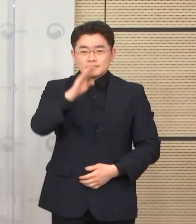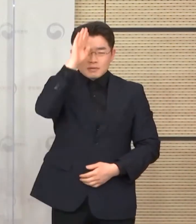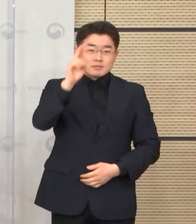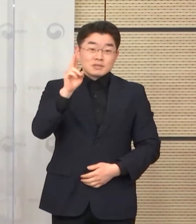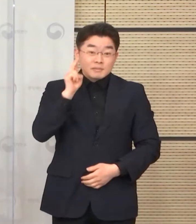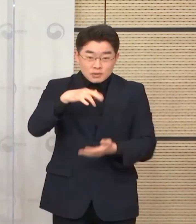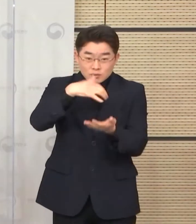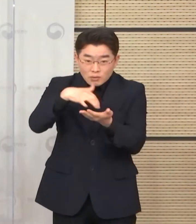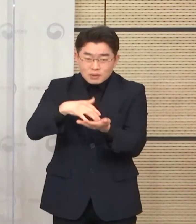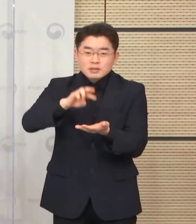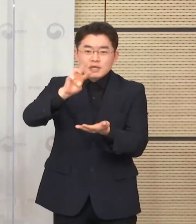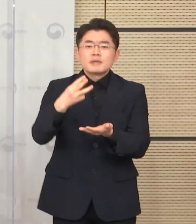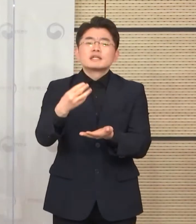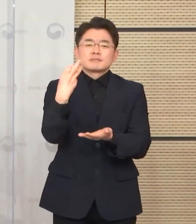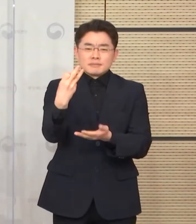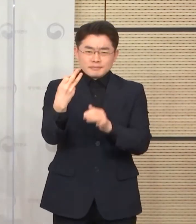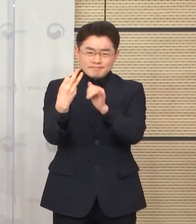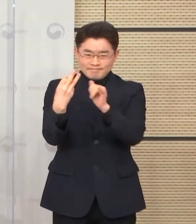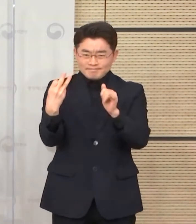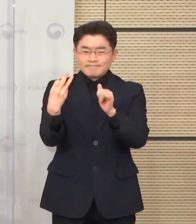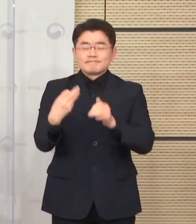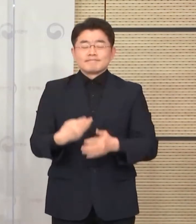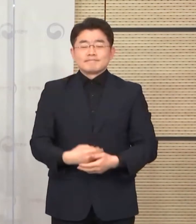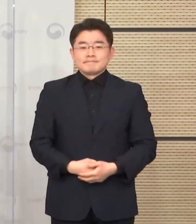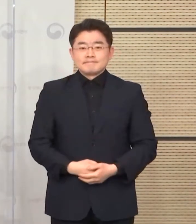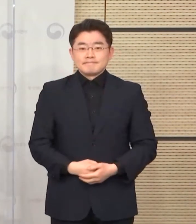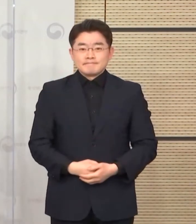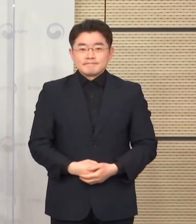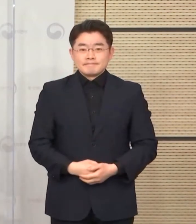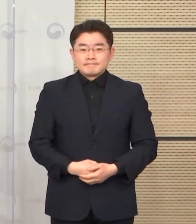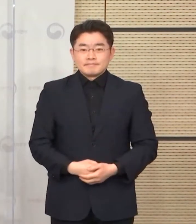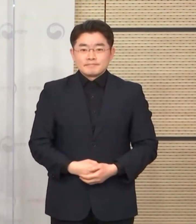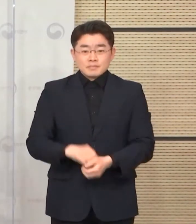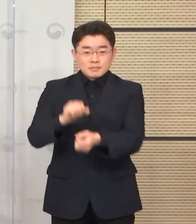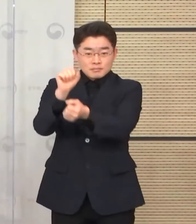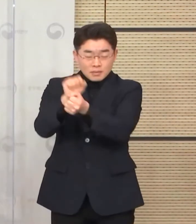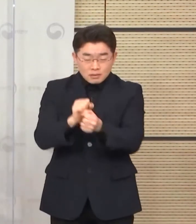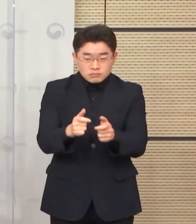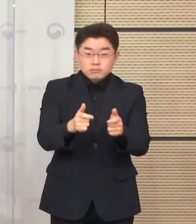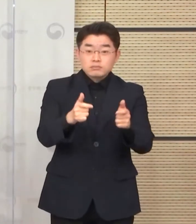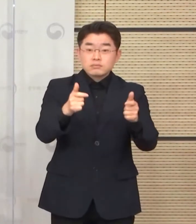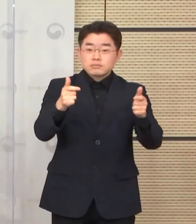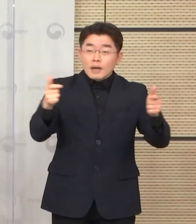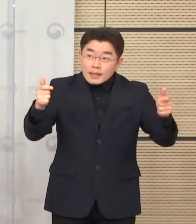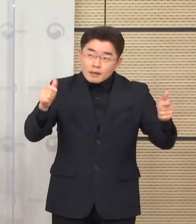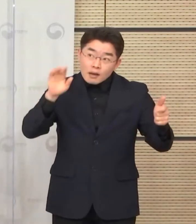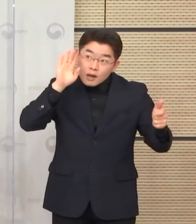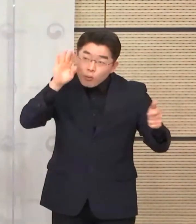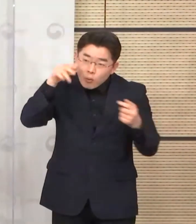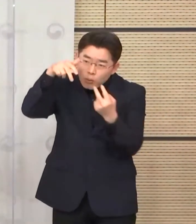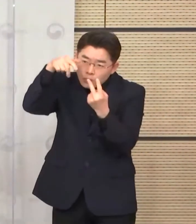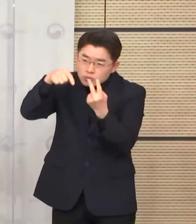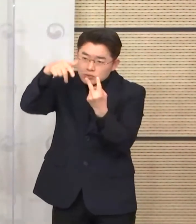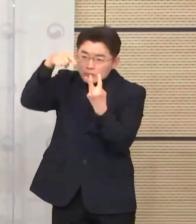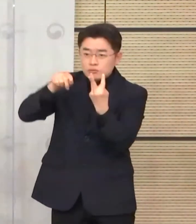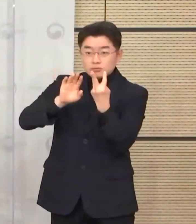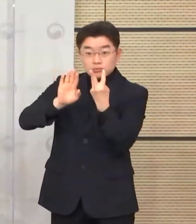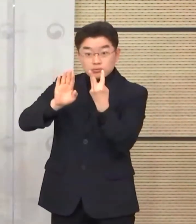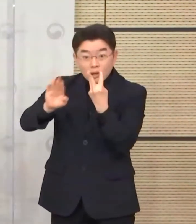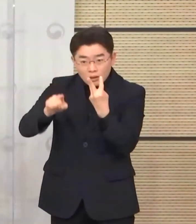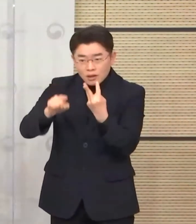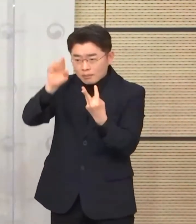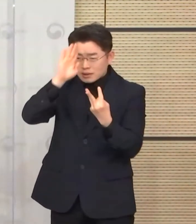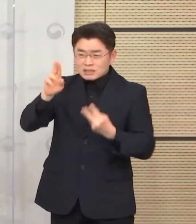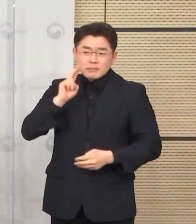장은 황제 313 병입니다 확장자가 증가된 이후 이 3주의 시차를 두고 위 중증